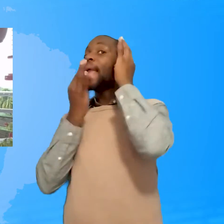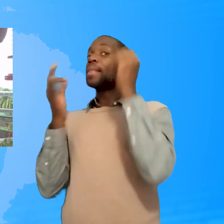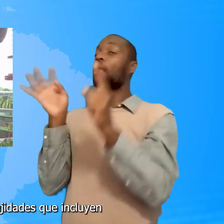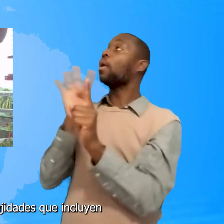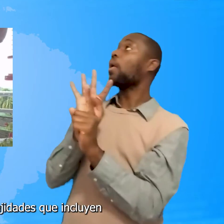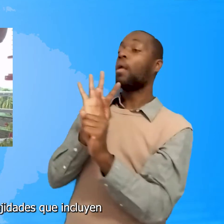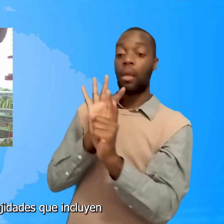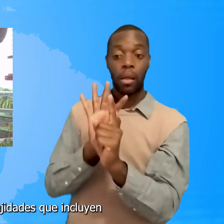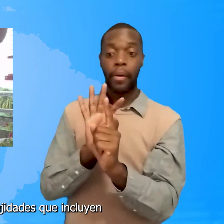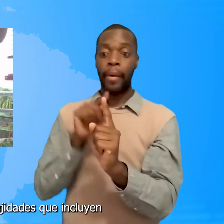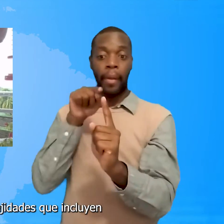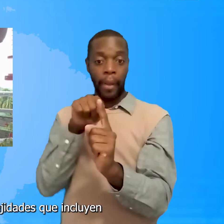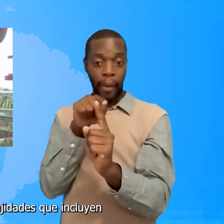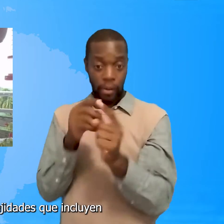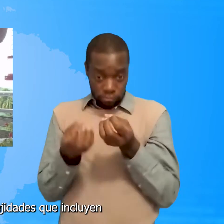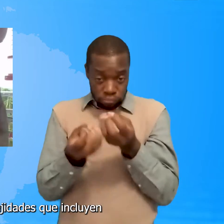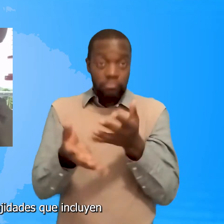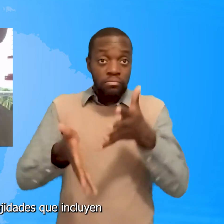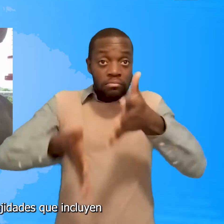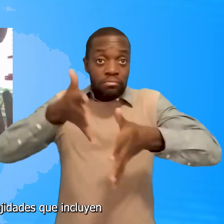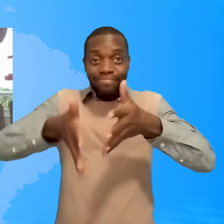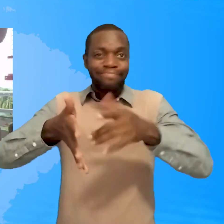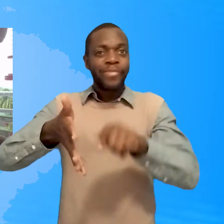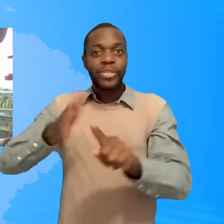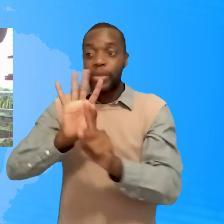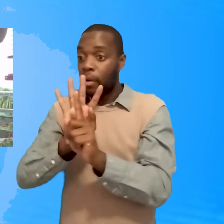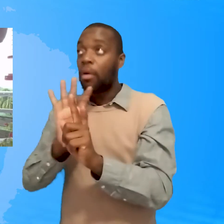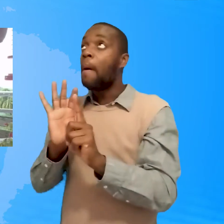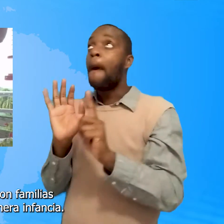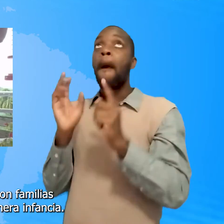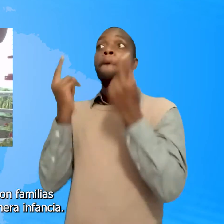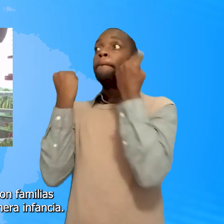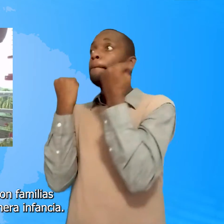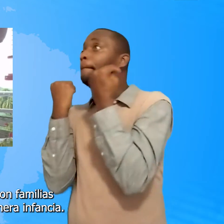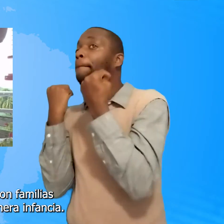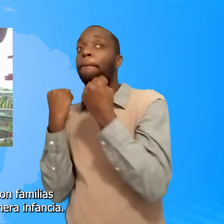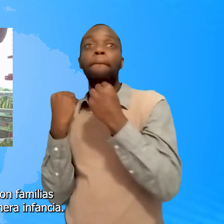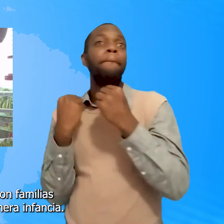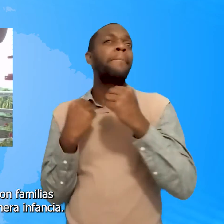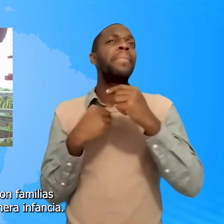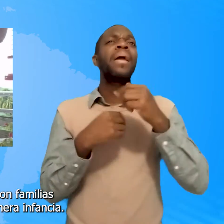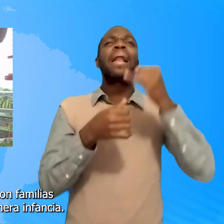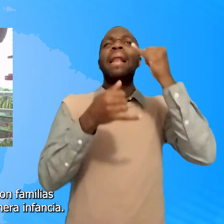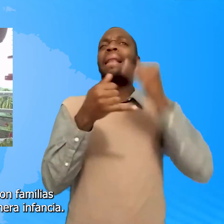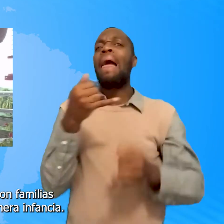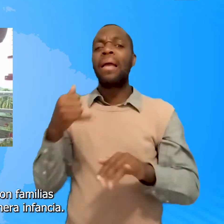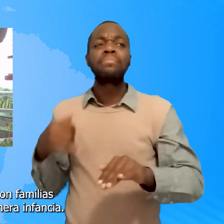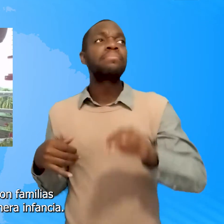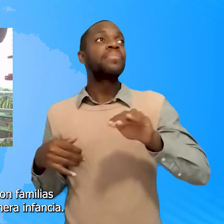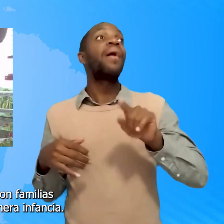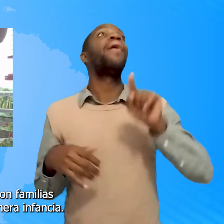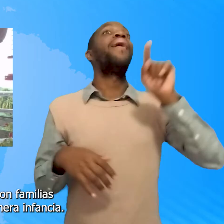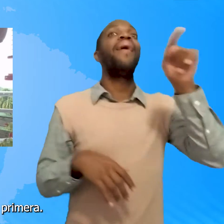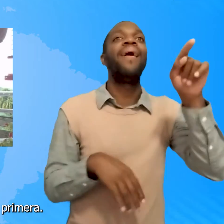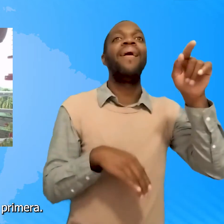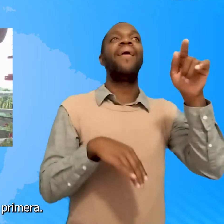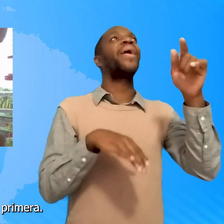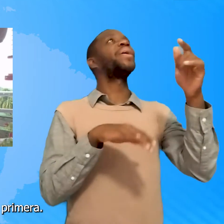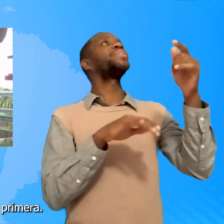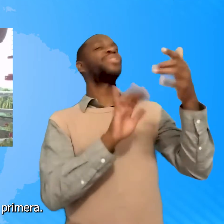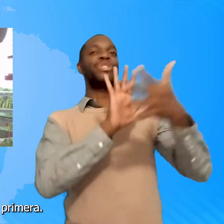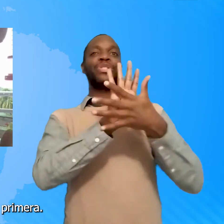lingüístico. Entonces hay complejidades que incluyen el trabajo con familias desde la primera infancia.